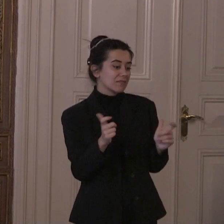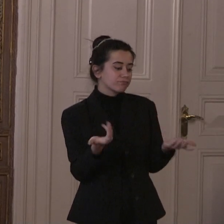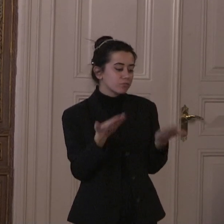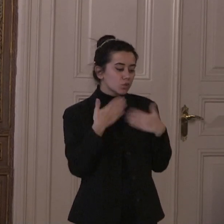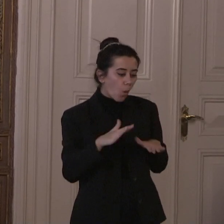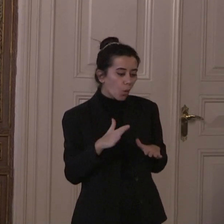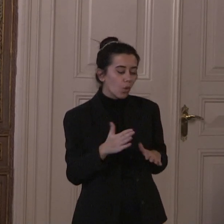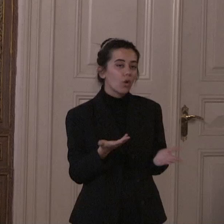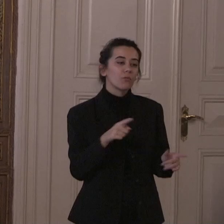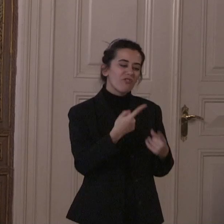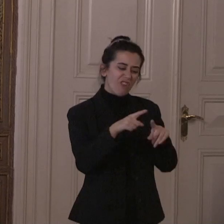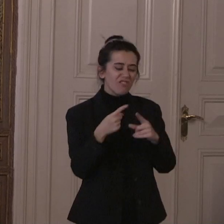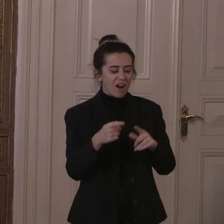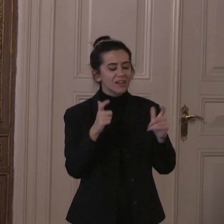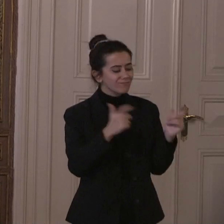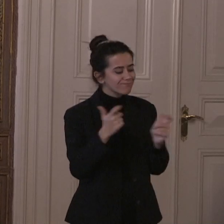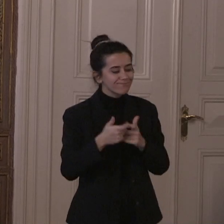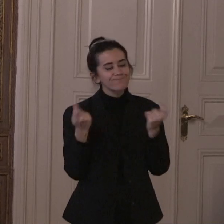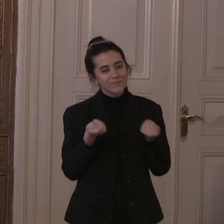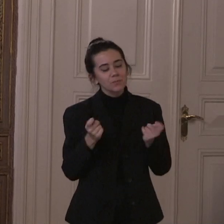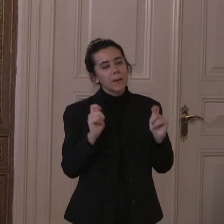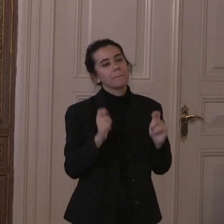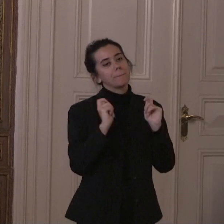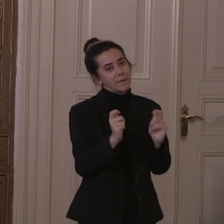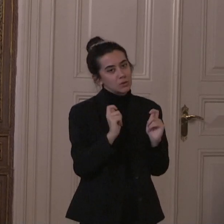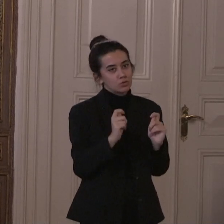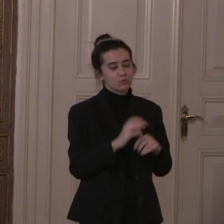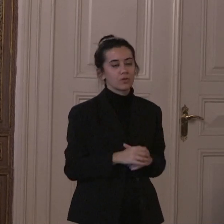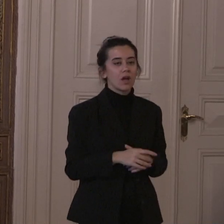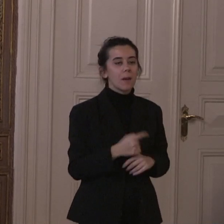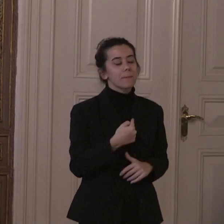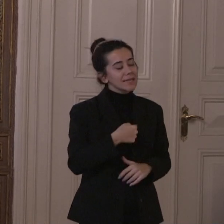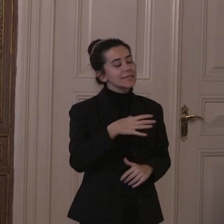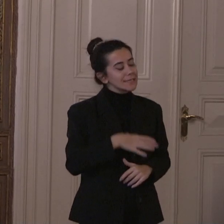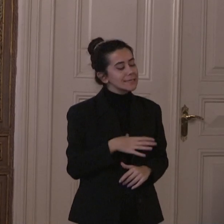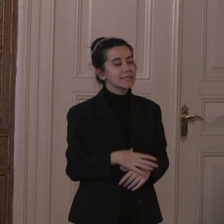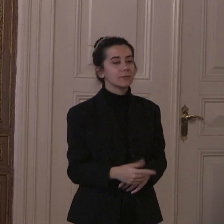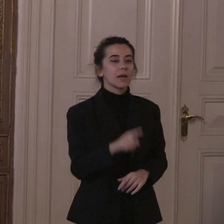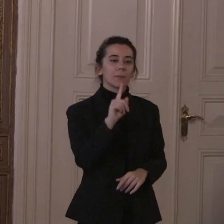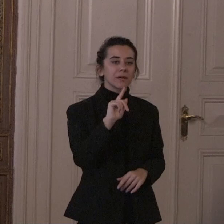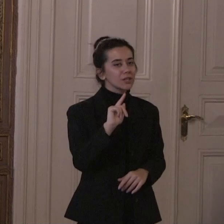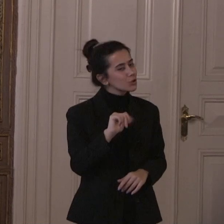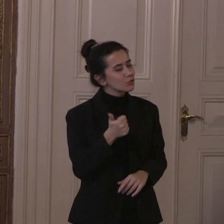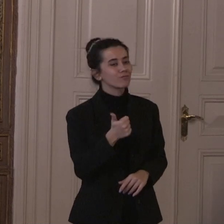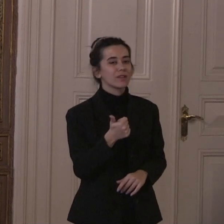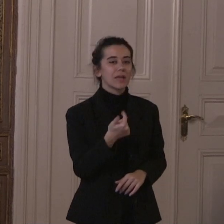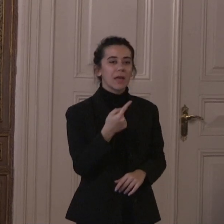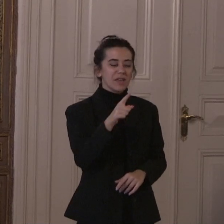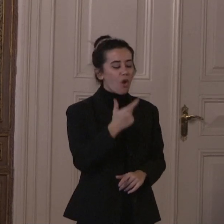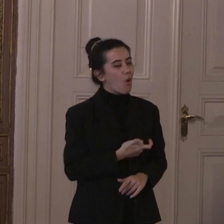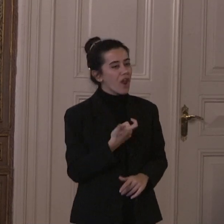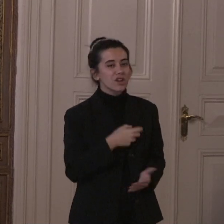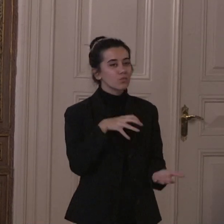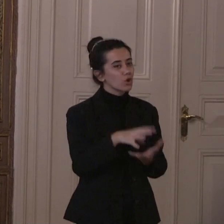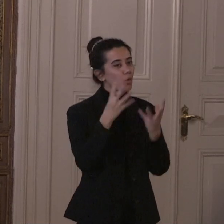geçtiğimiz 20 yılda. Farklı farklı yerlerde çalışıyoruz. Umarız bir gün belki öğrenci birimi oluşturdu. Aşağıda Vefa'da büyük bir